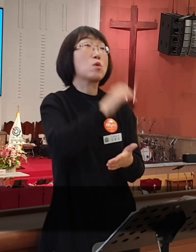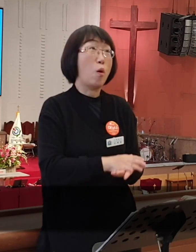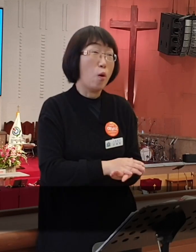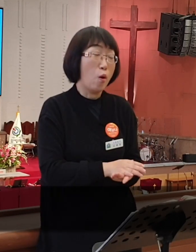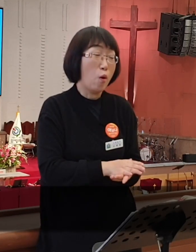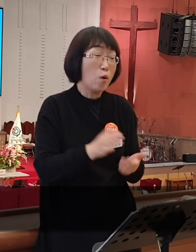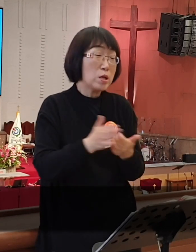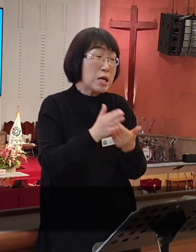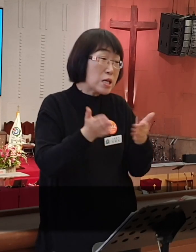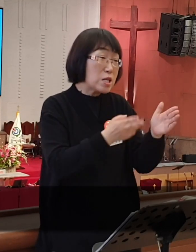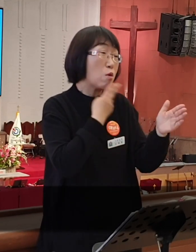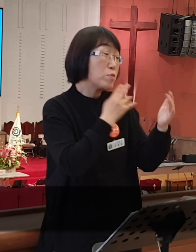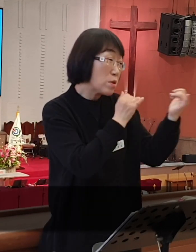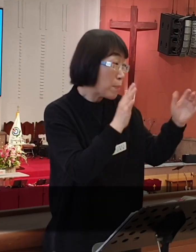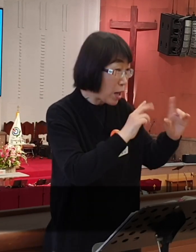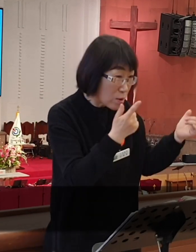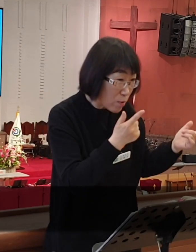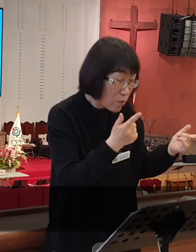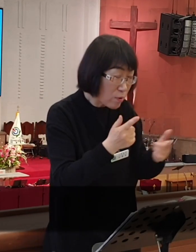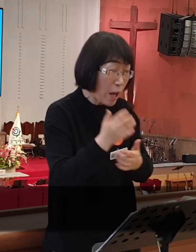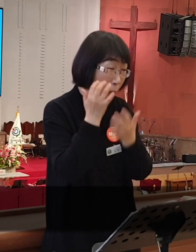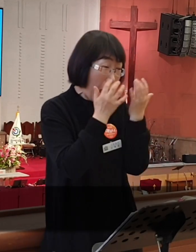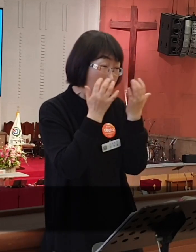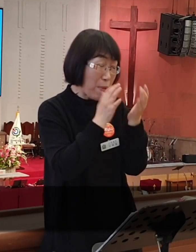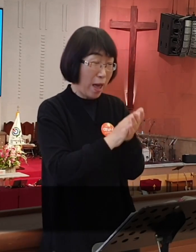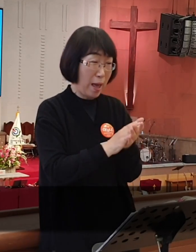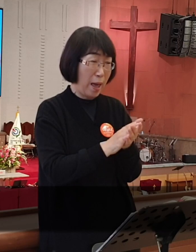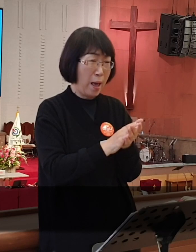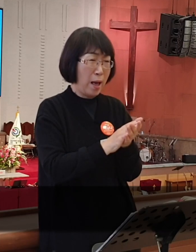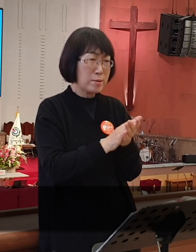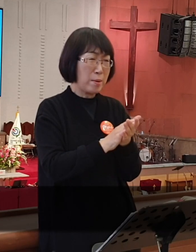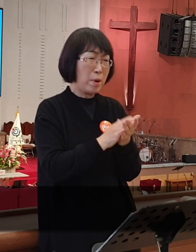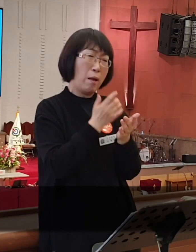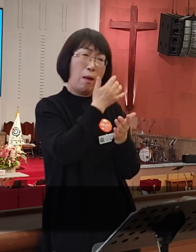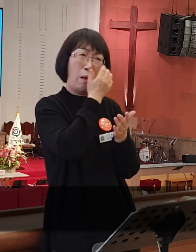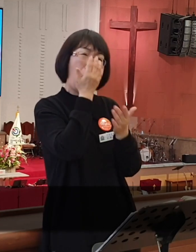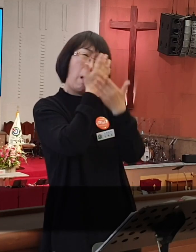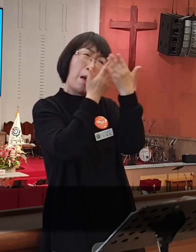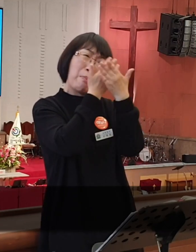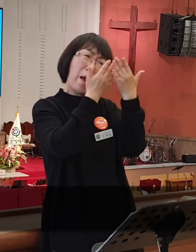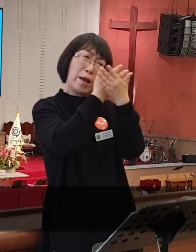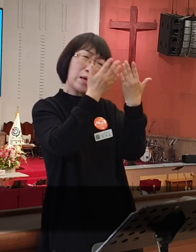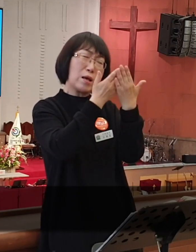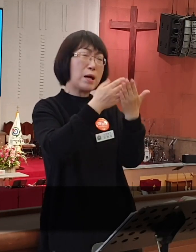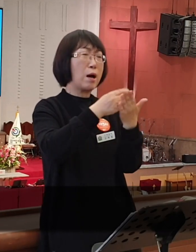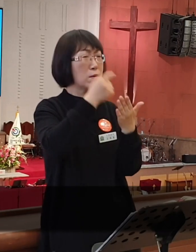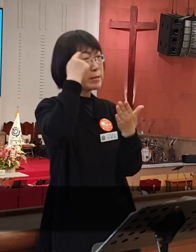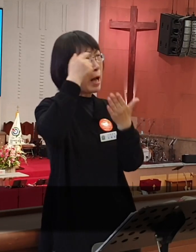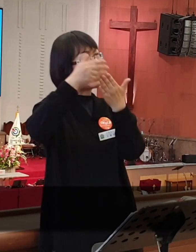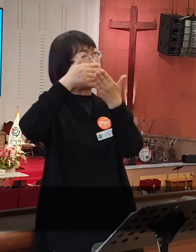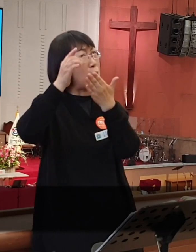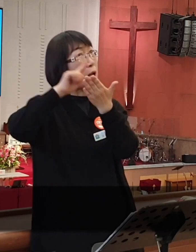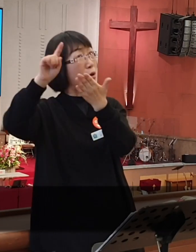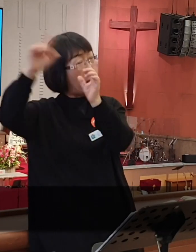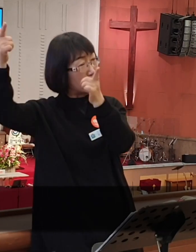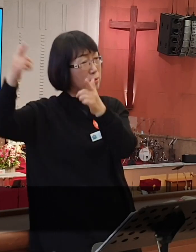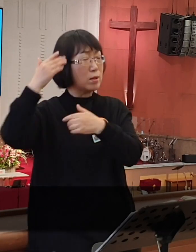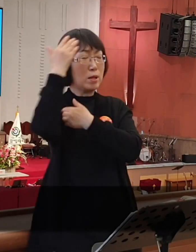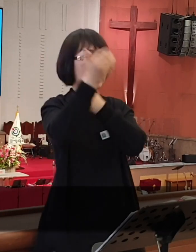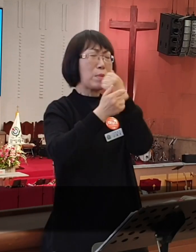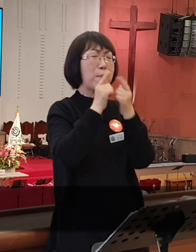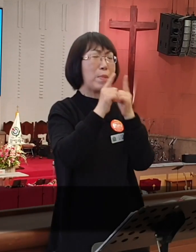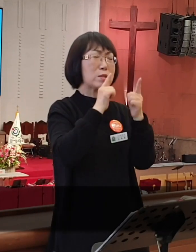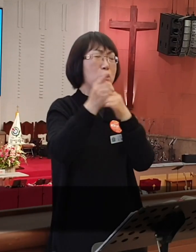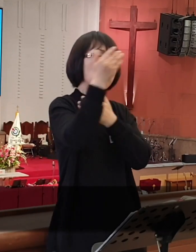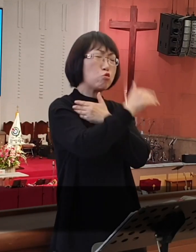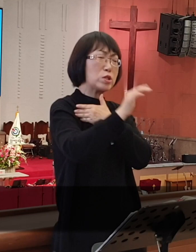거예요. 길이 없는 사람 아닙니다. 애매하게 그냥 이런 건가 보다 우리의 상상으로 하는 거 아니에요. 그 말씀이 하나님이 육신이 되어